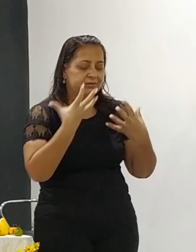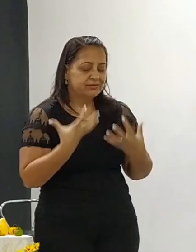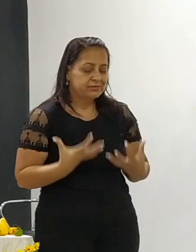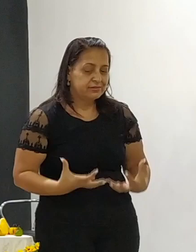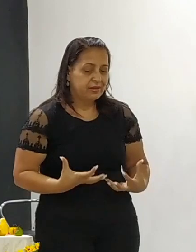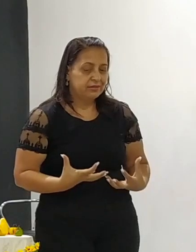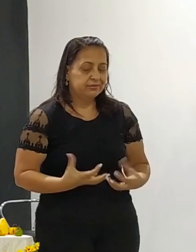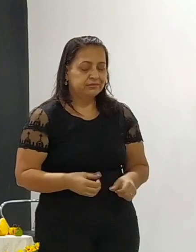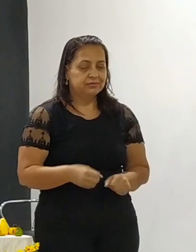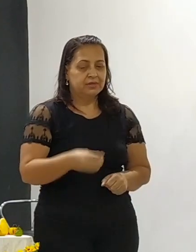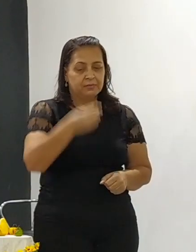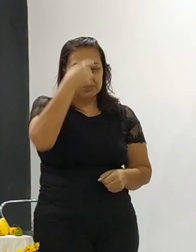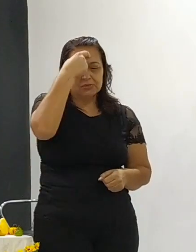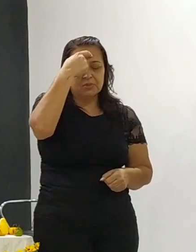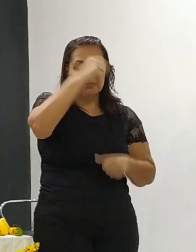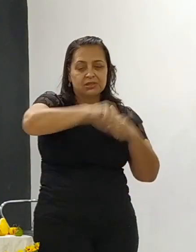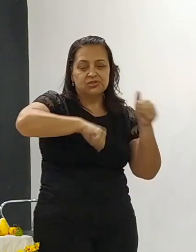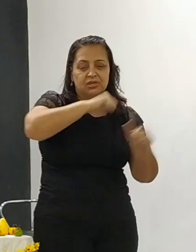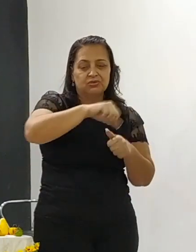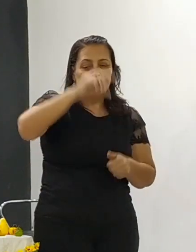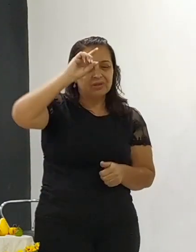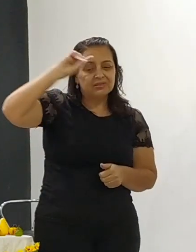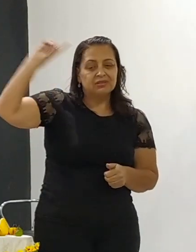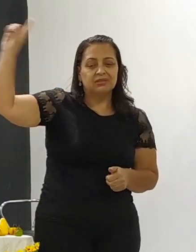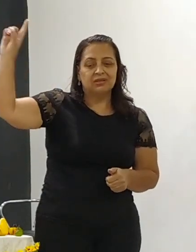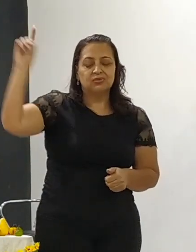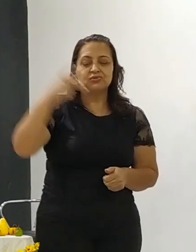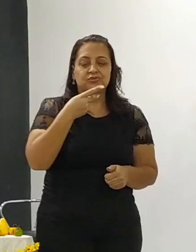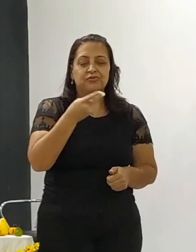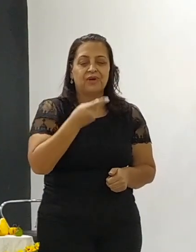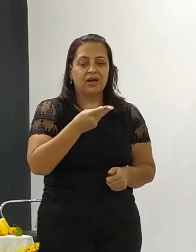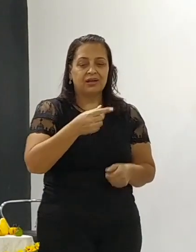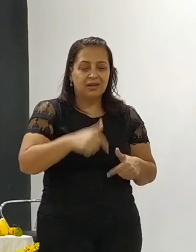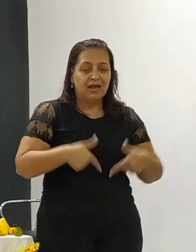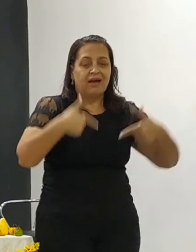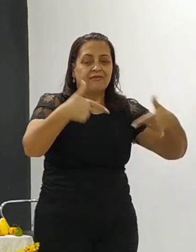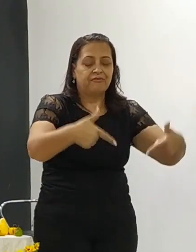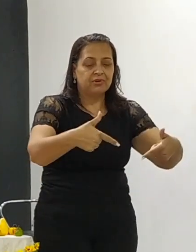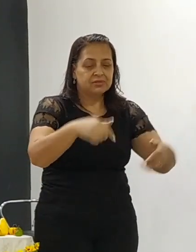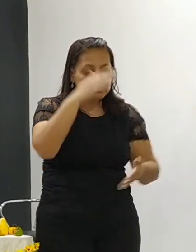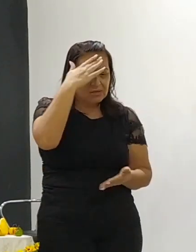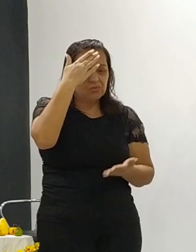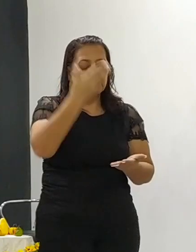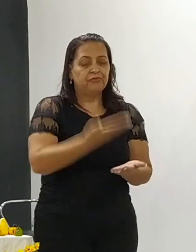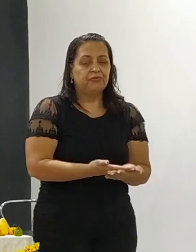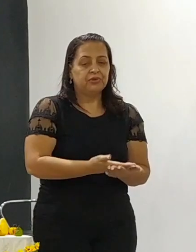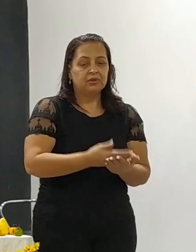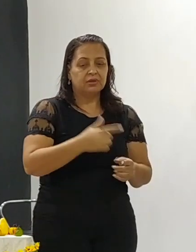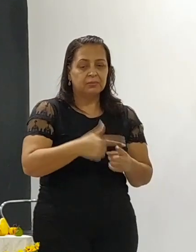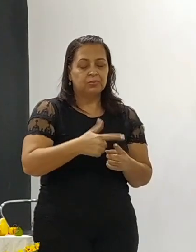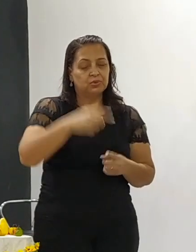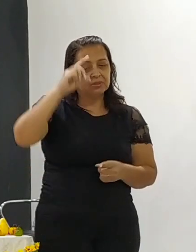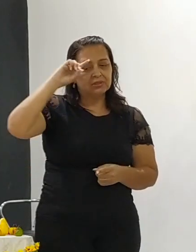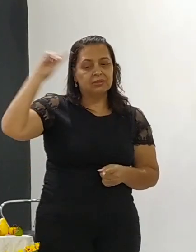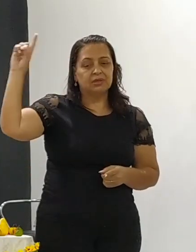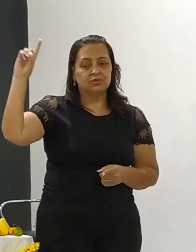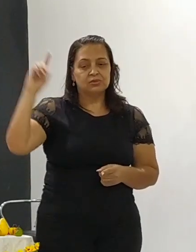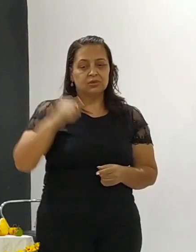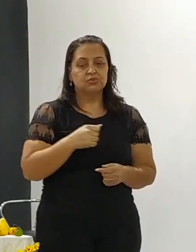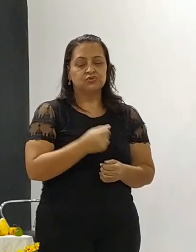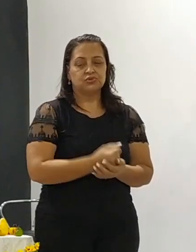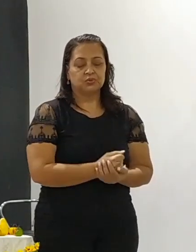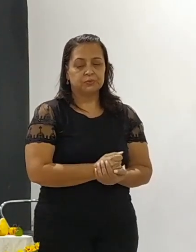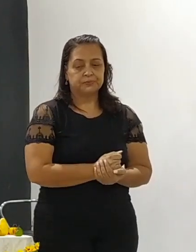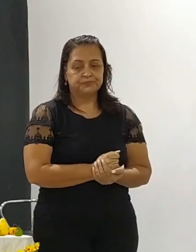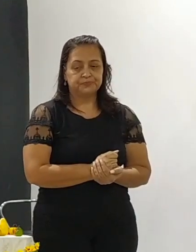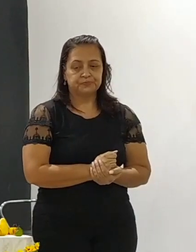diz, avança, confia, crê, porque Deus é contigo. Aleluia. Aleluia. Eu preciso